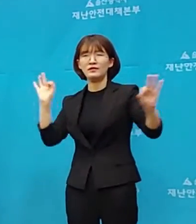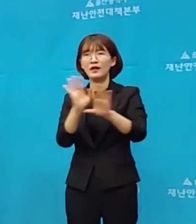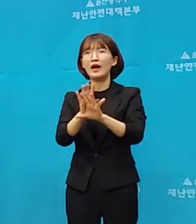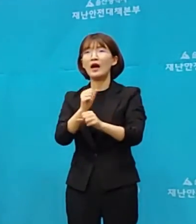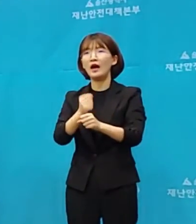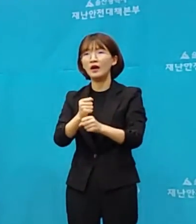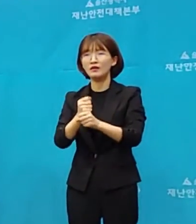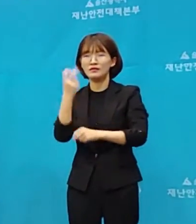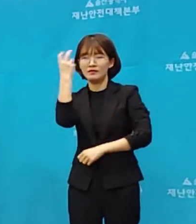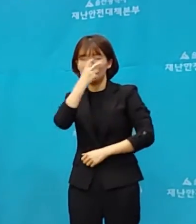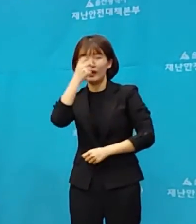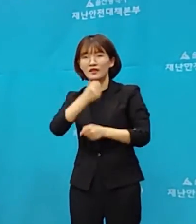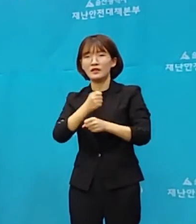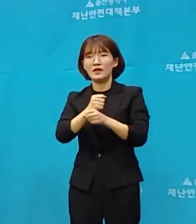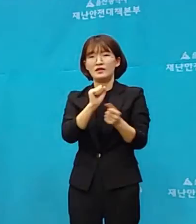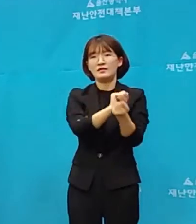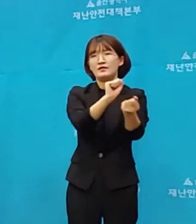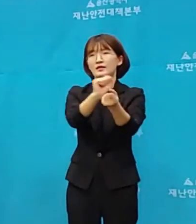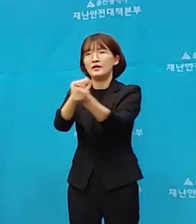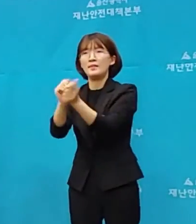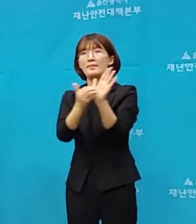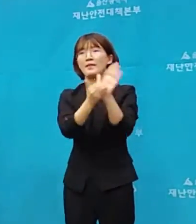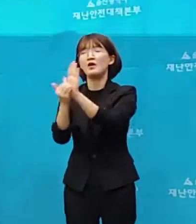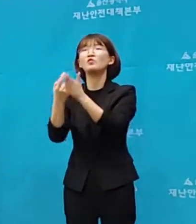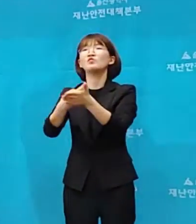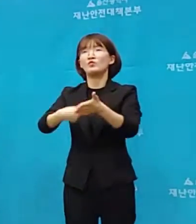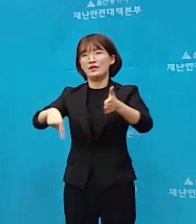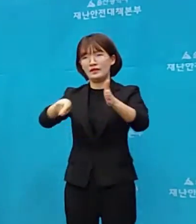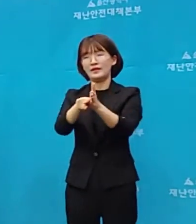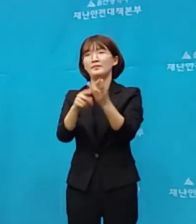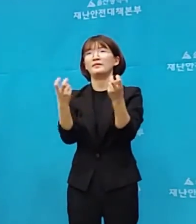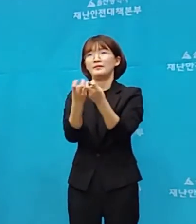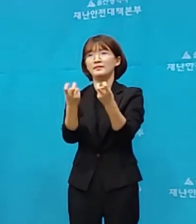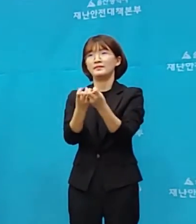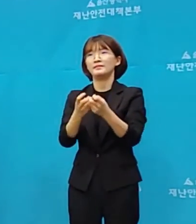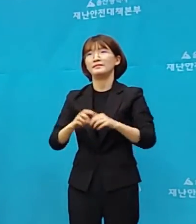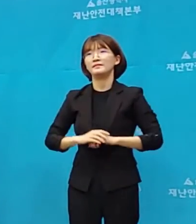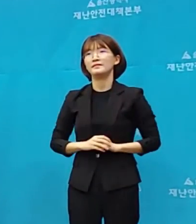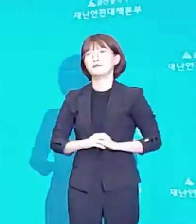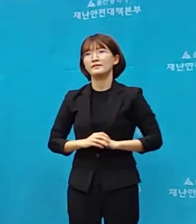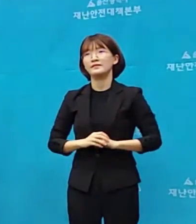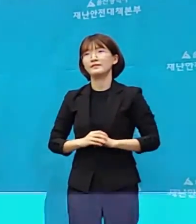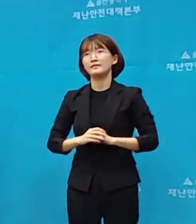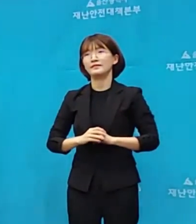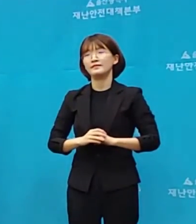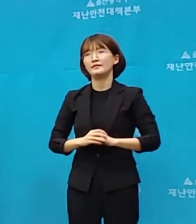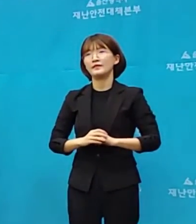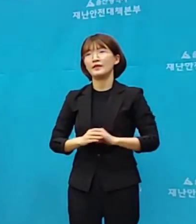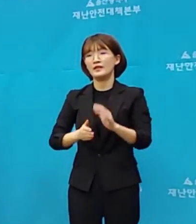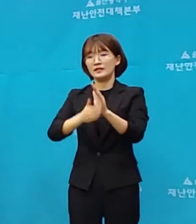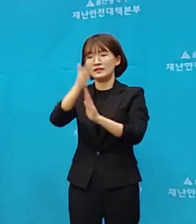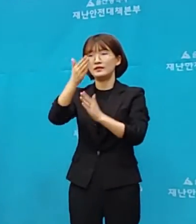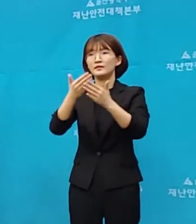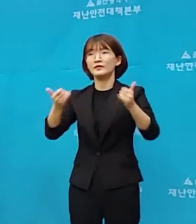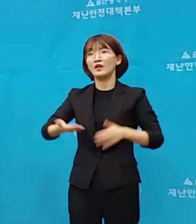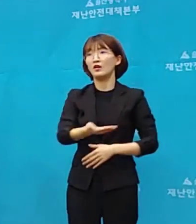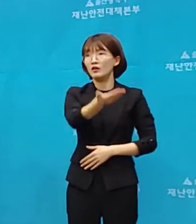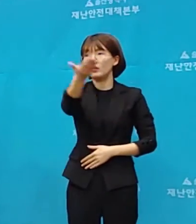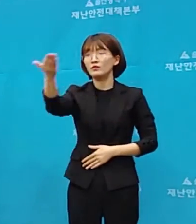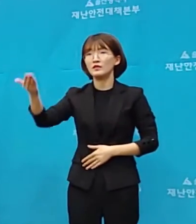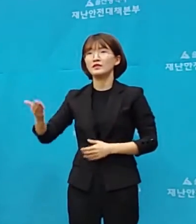통해 전파되지 않도록 하기 위한 조치입니다. 따라서 시민